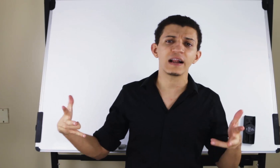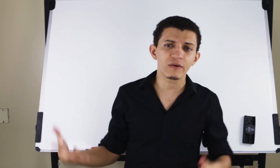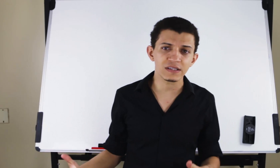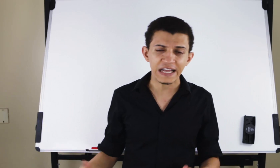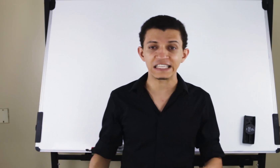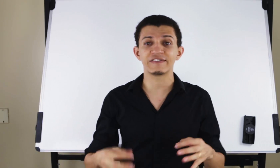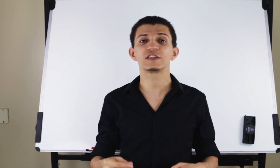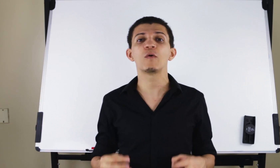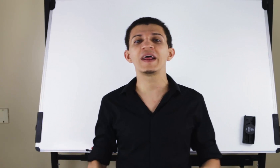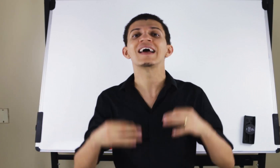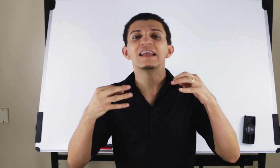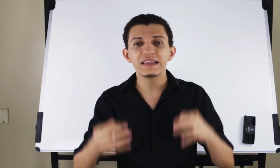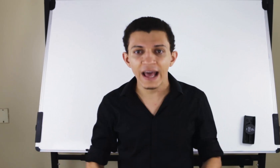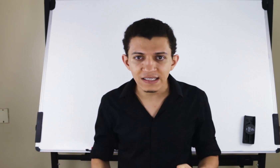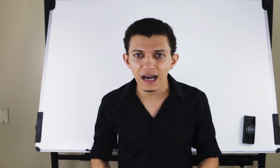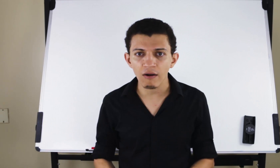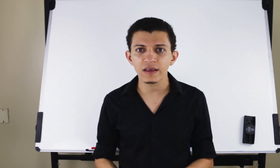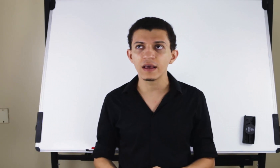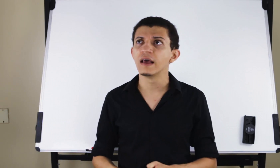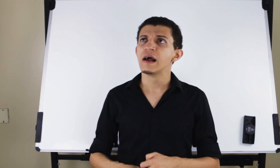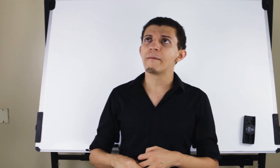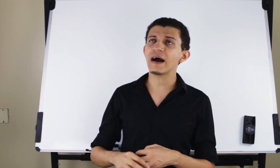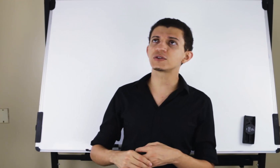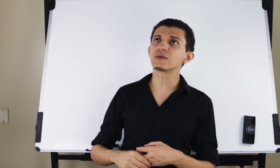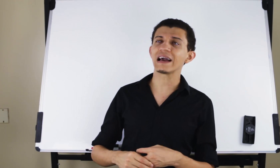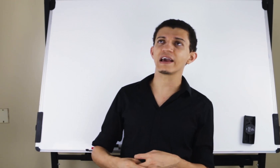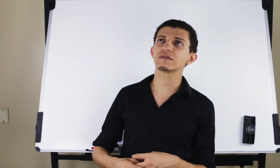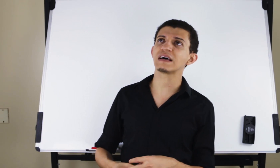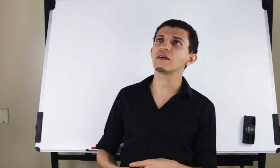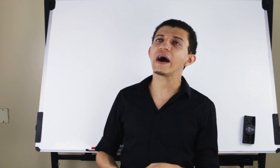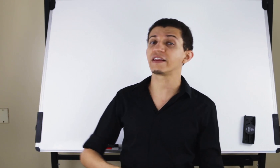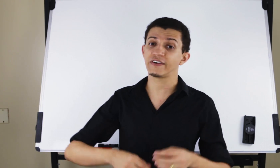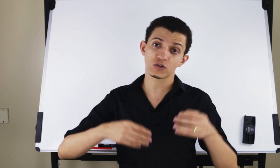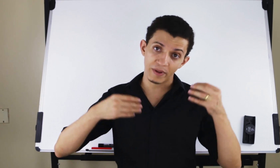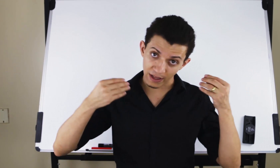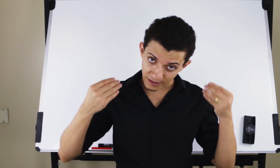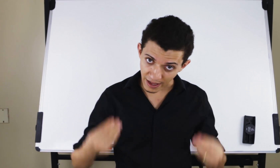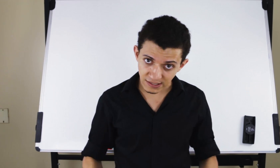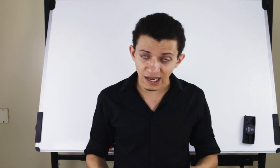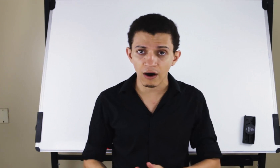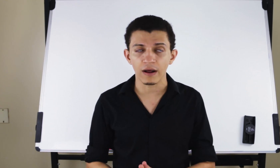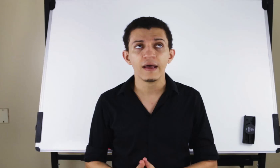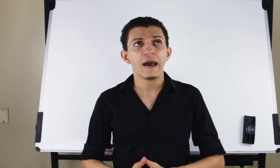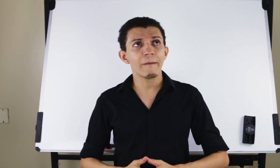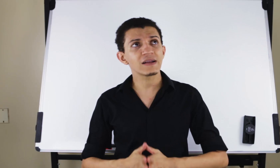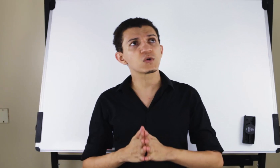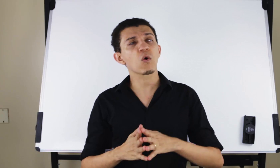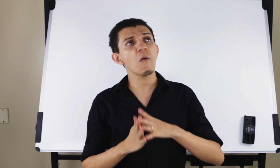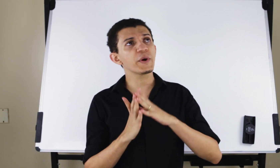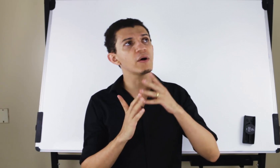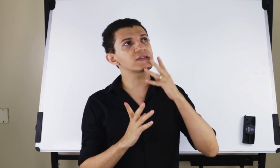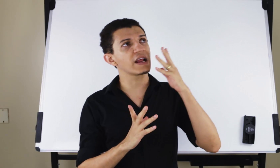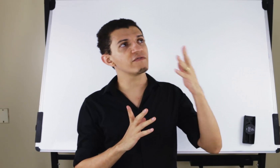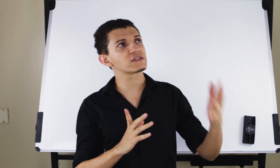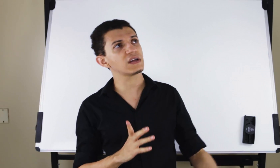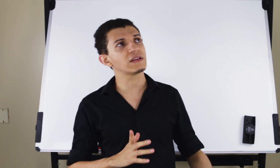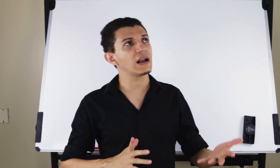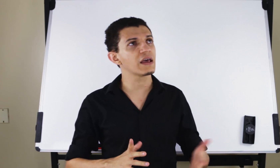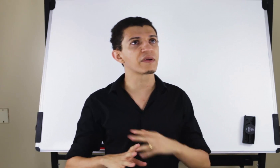língua de sinais? Você vai descobrir nessa aula aqui. Madison, o que é o Sign Writing? Você vai descobrir nessa aula. Madison, como que eu escrevo um sinal da Libras?